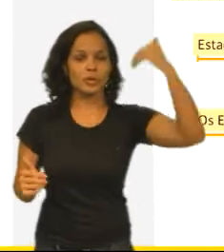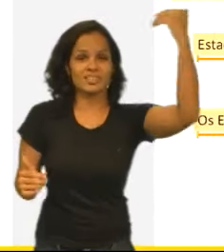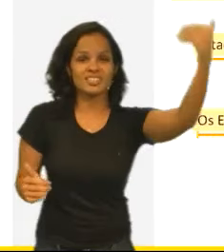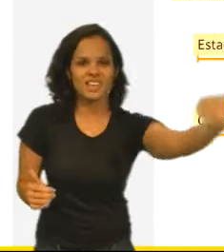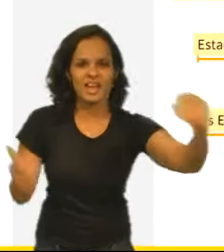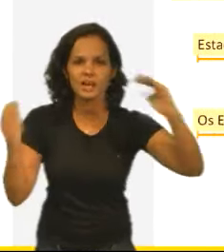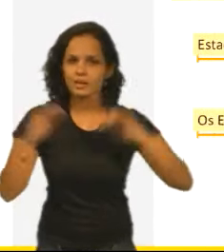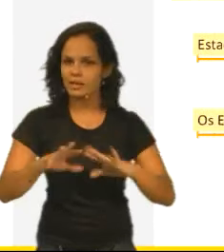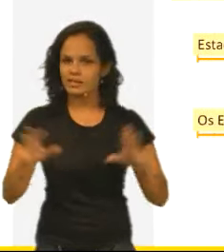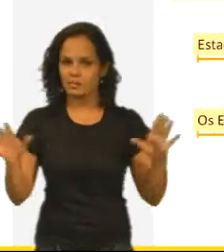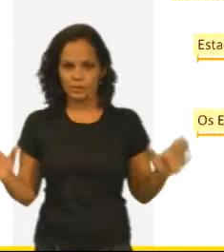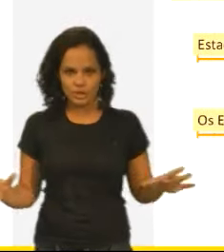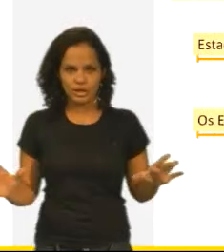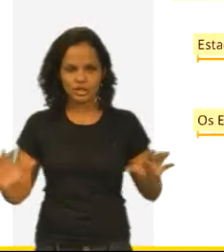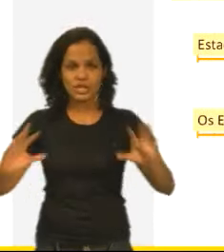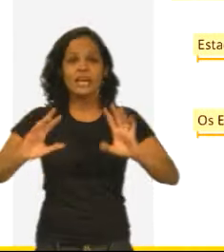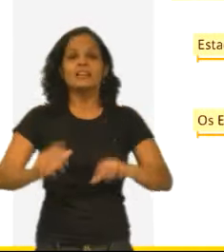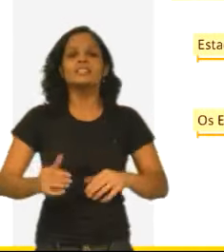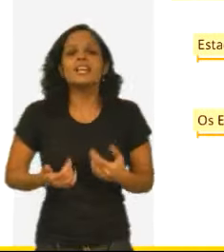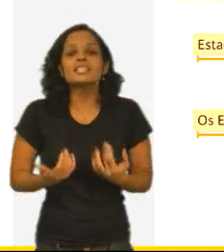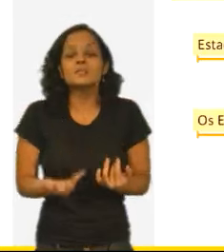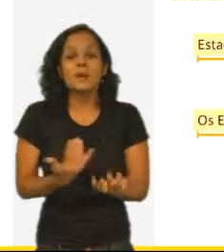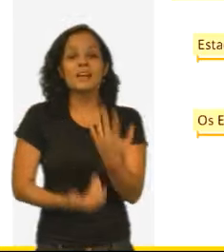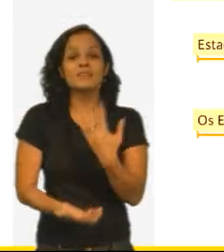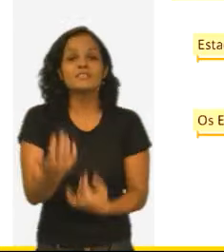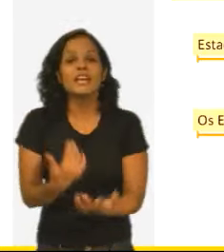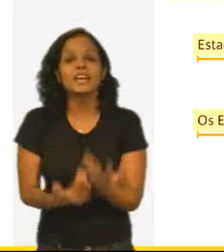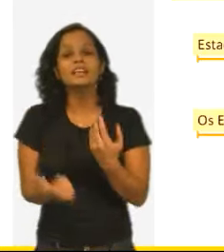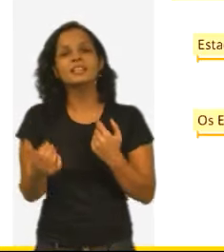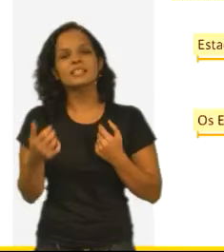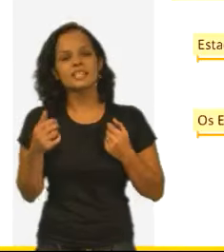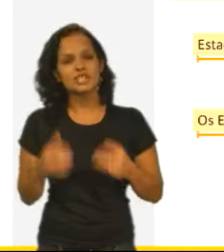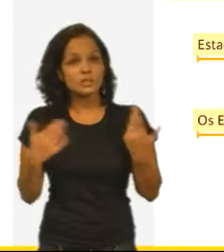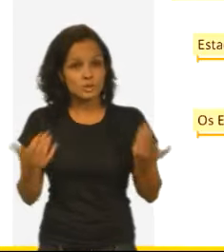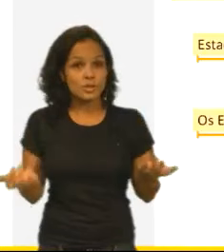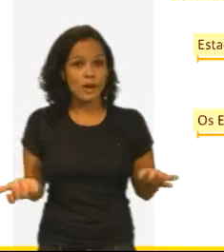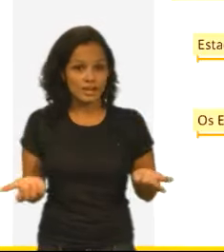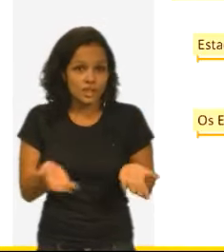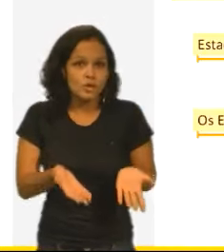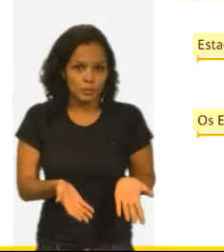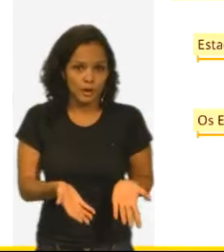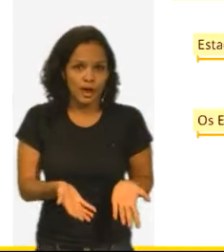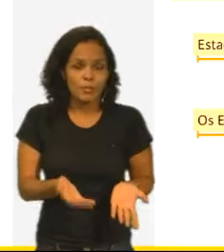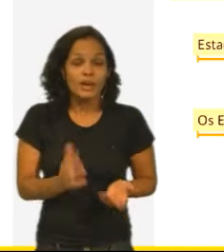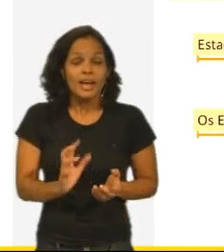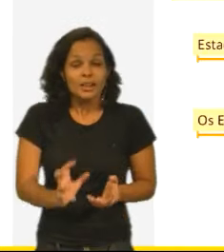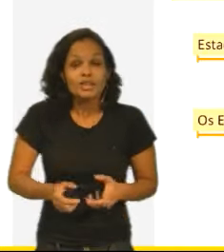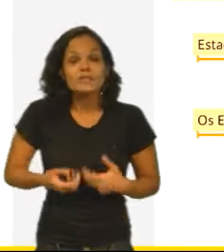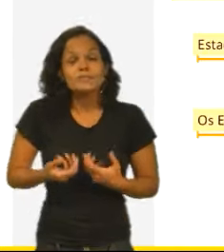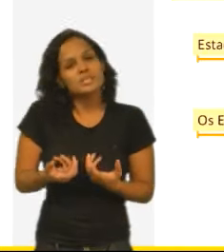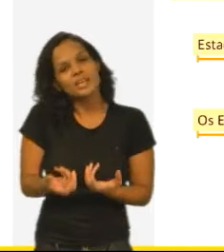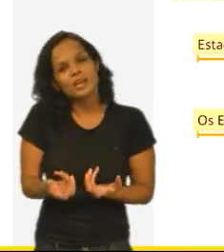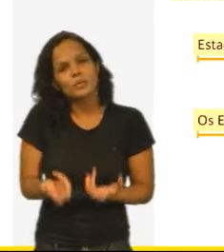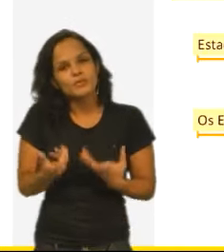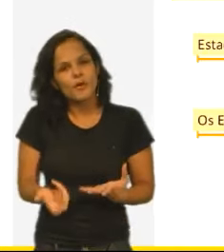Caldas é, e assim por diante. Se essas palavras vierem antecedidas do seu artigo plural, nós vamos ter aí um